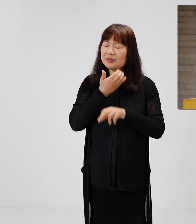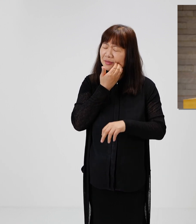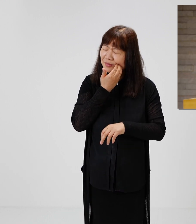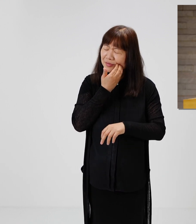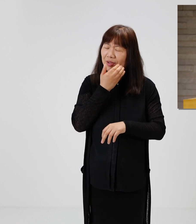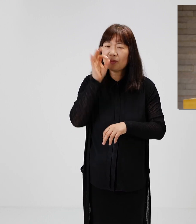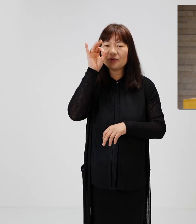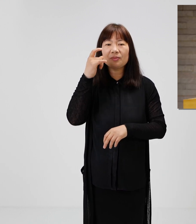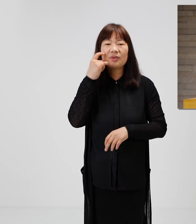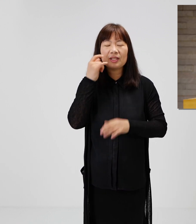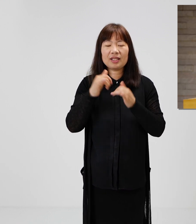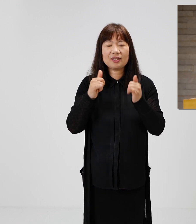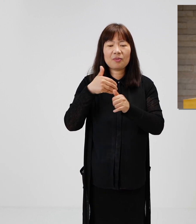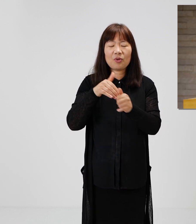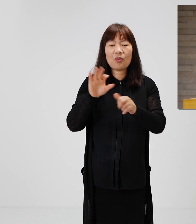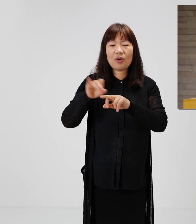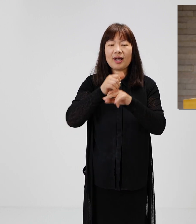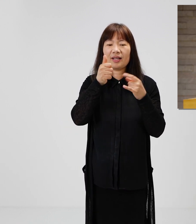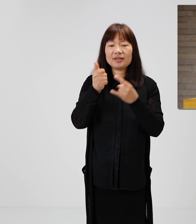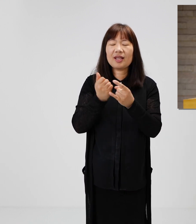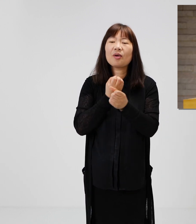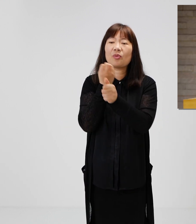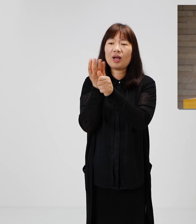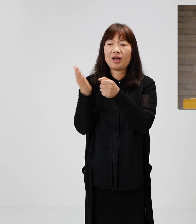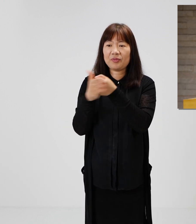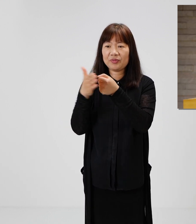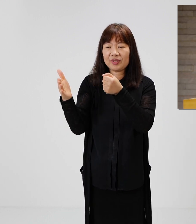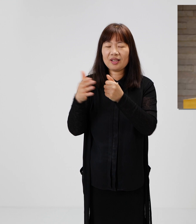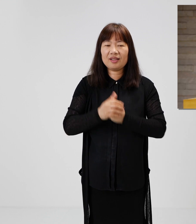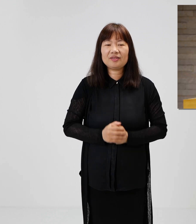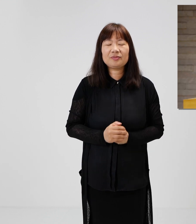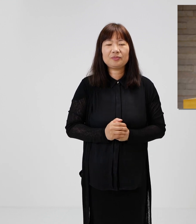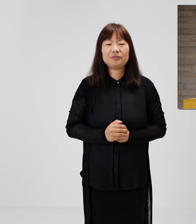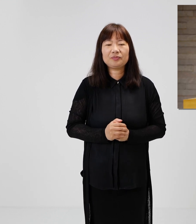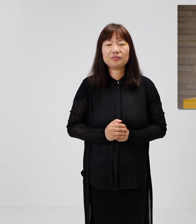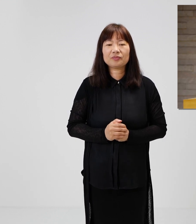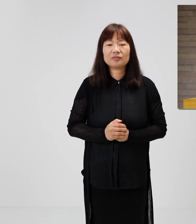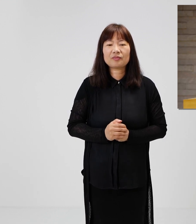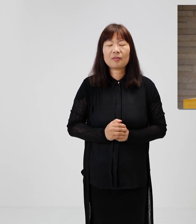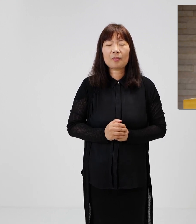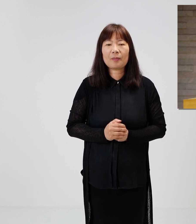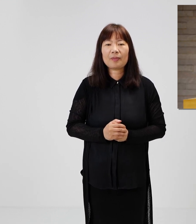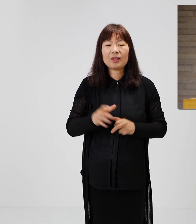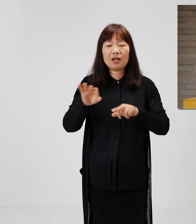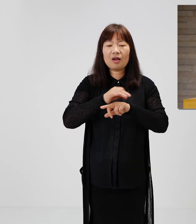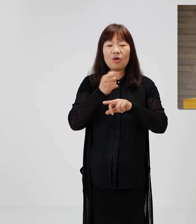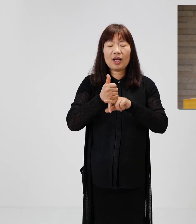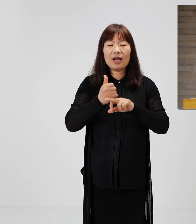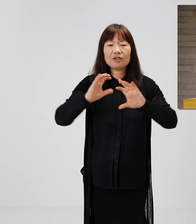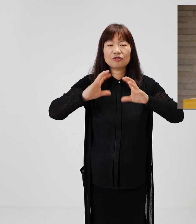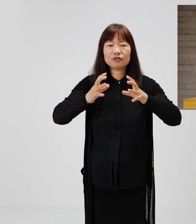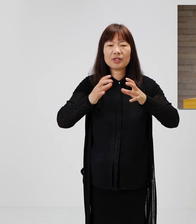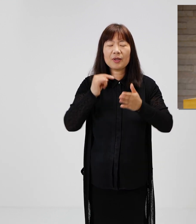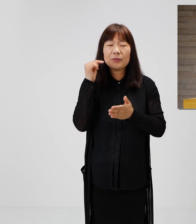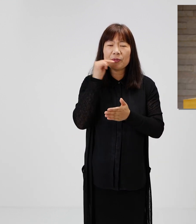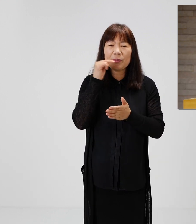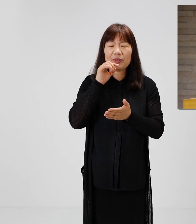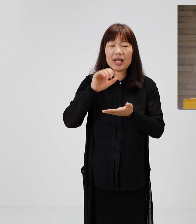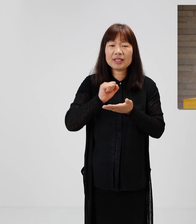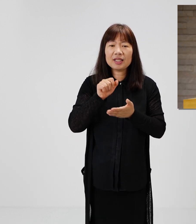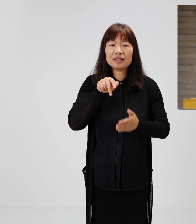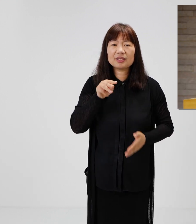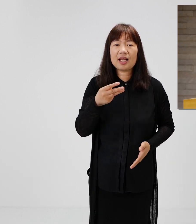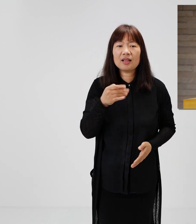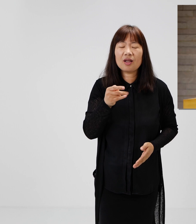못하여 사람을 보내어 왕에게 아뢰오니. 여기 왕궁의 소금을 먹는다는 말은 샐러리를